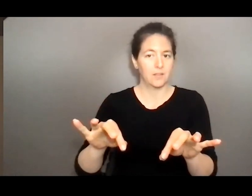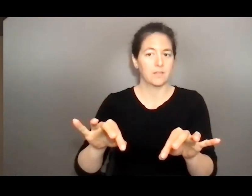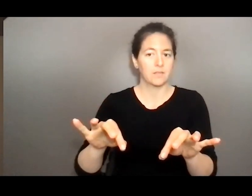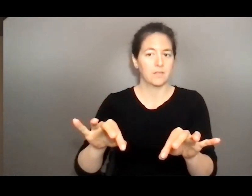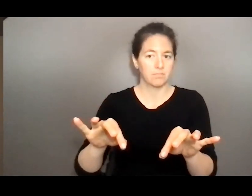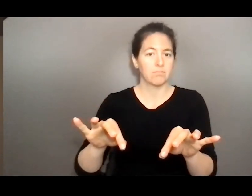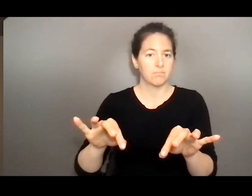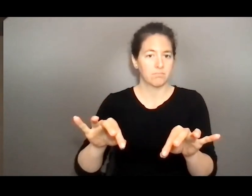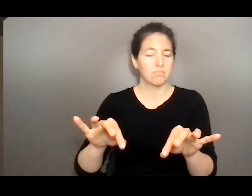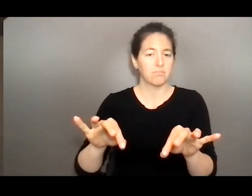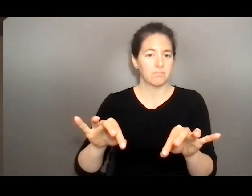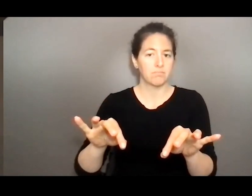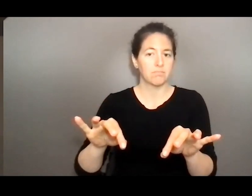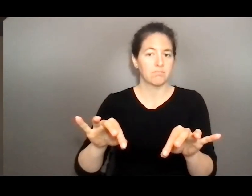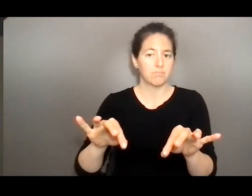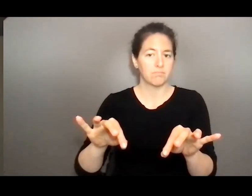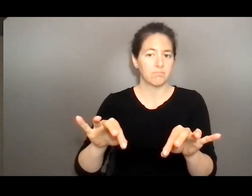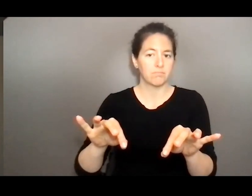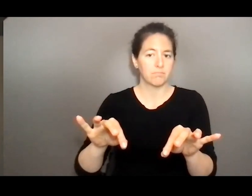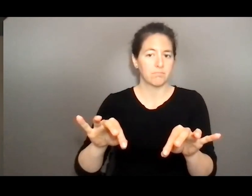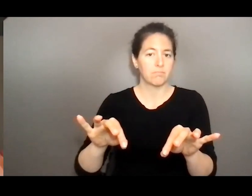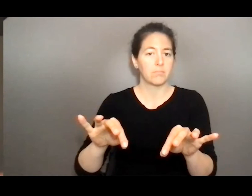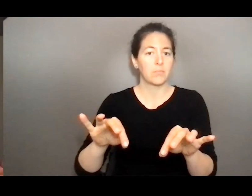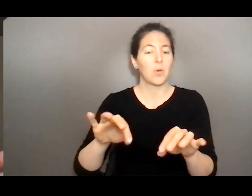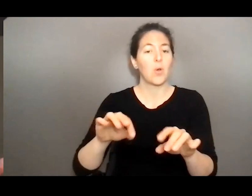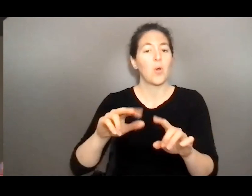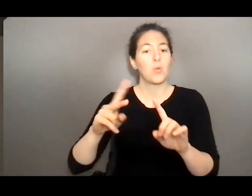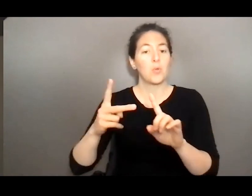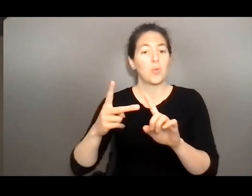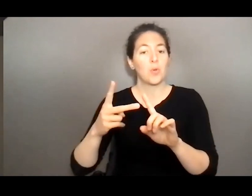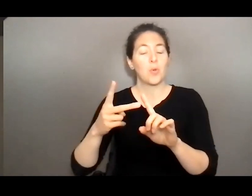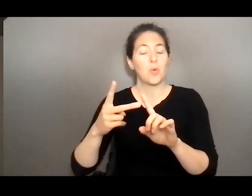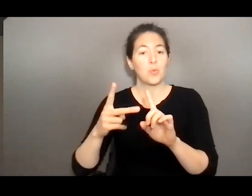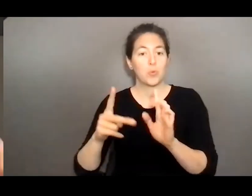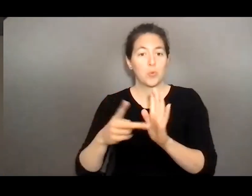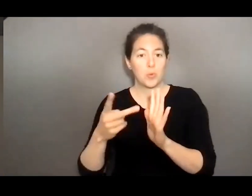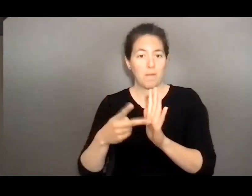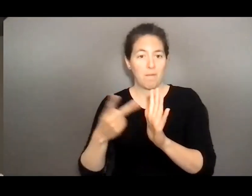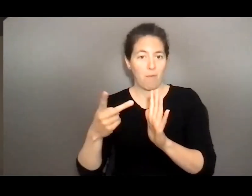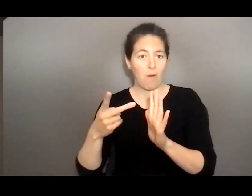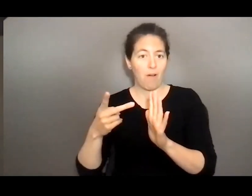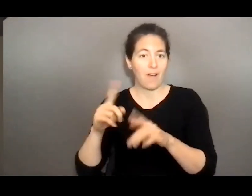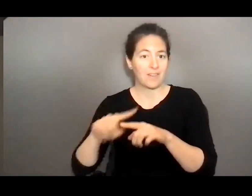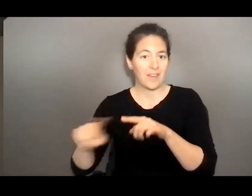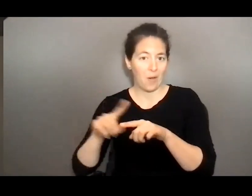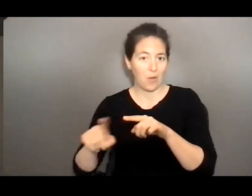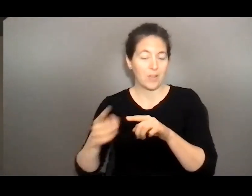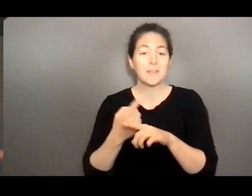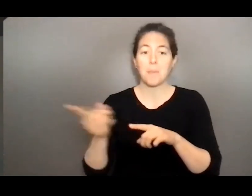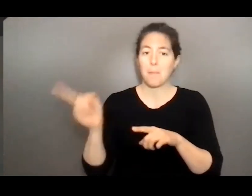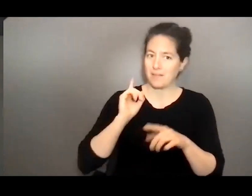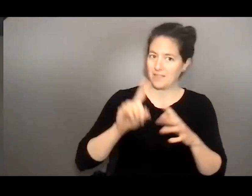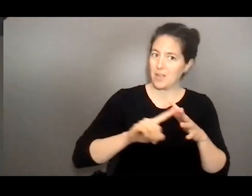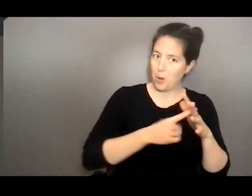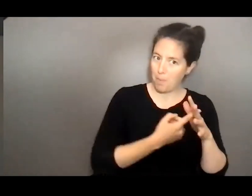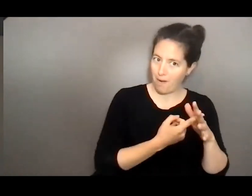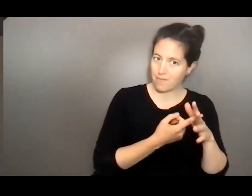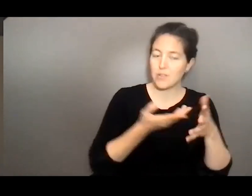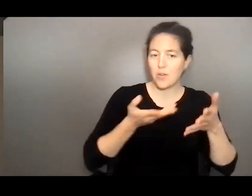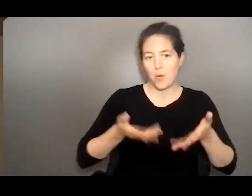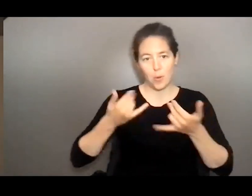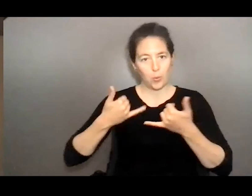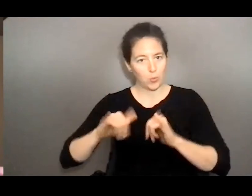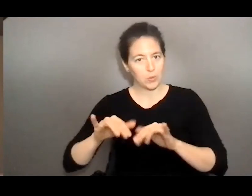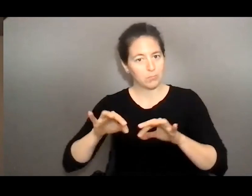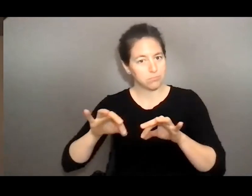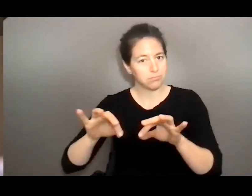une deuxième serre de carottes. Donc on avait commencé la semaine passée, c'était le temps de commencer les carottes et là, on poursuit à en semer